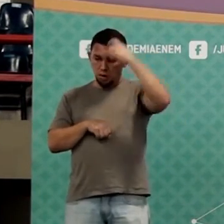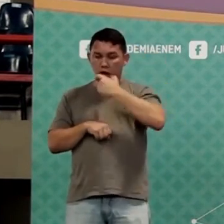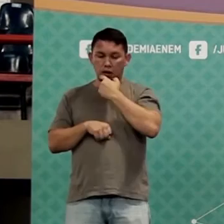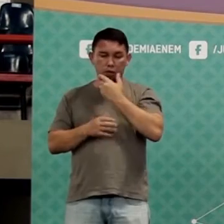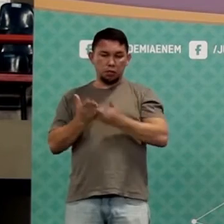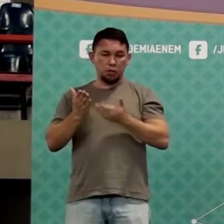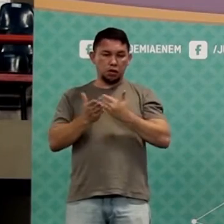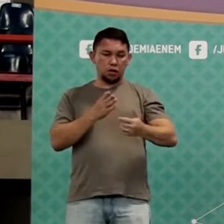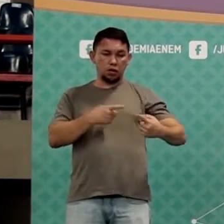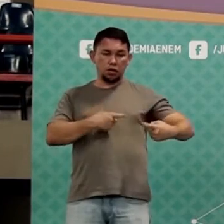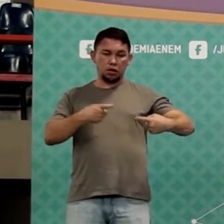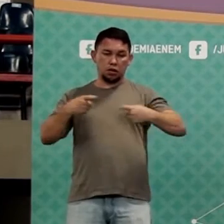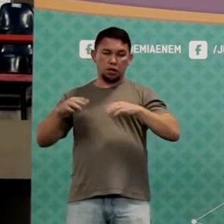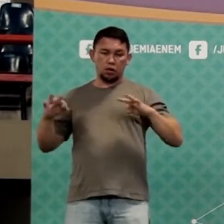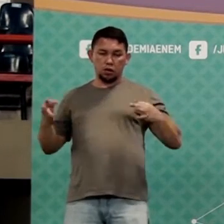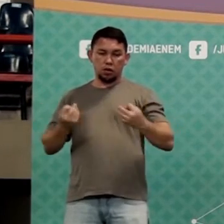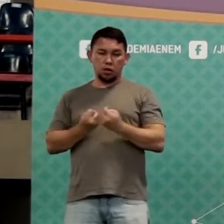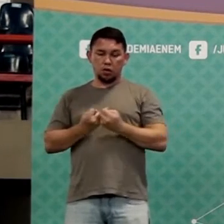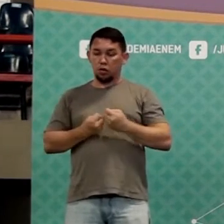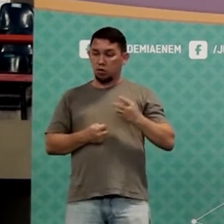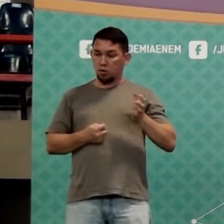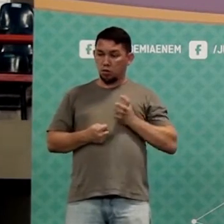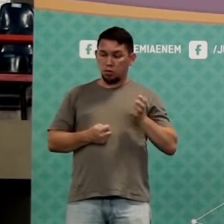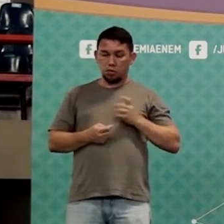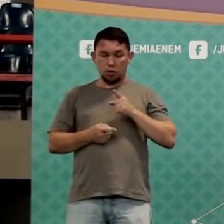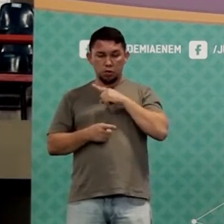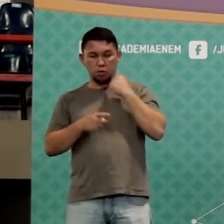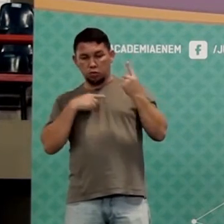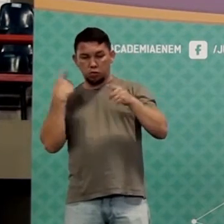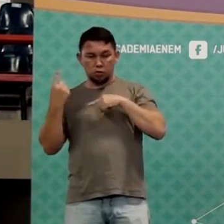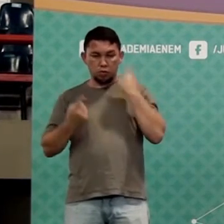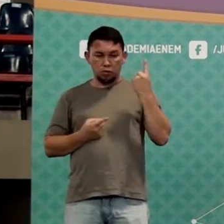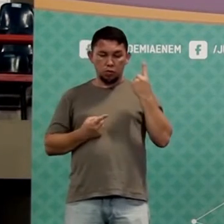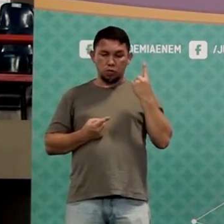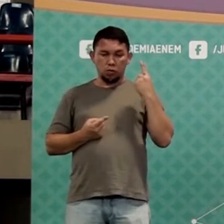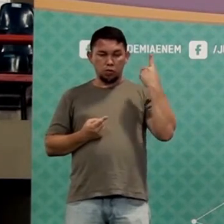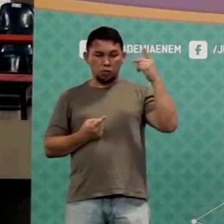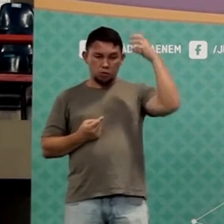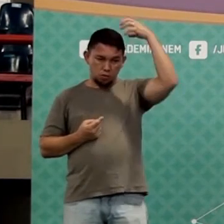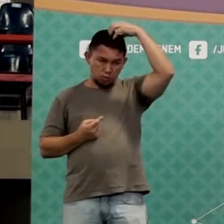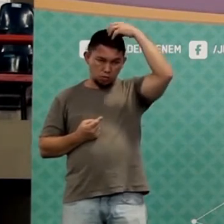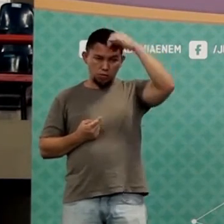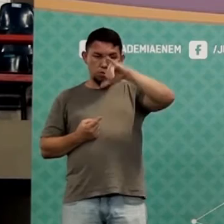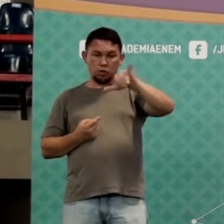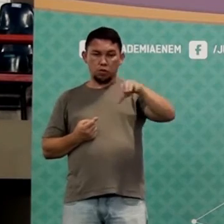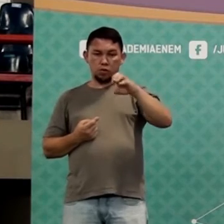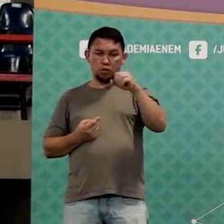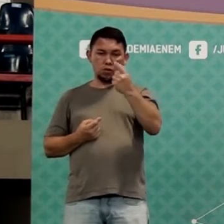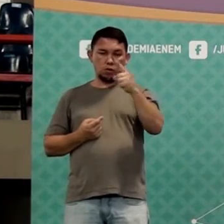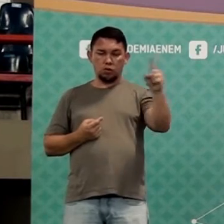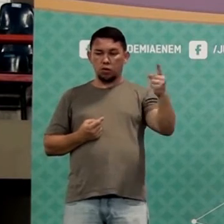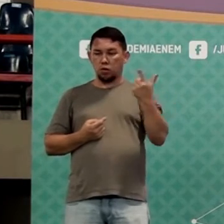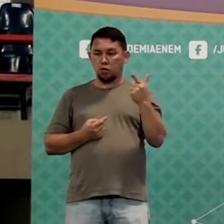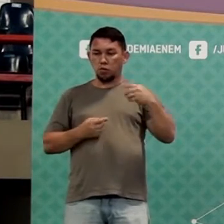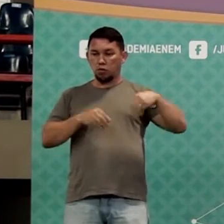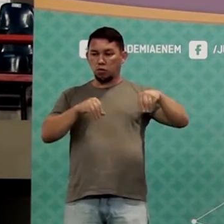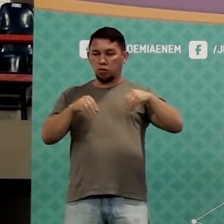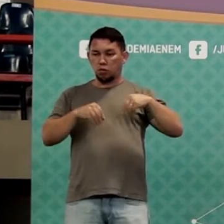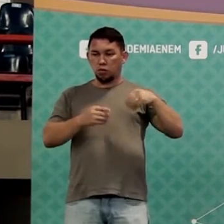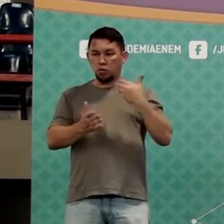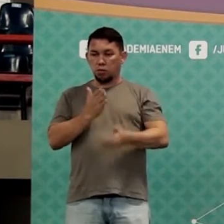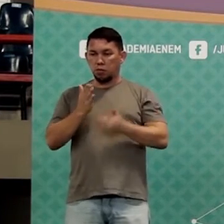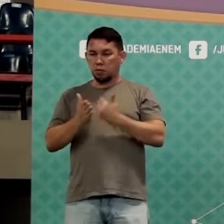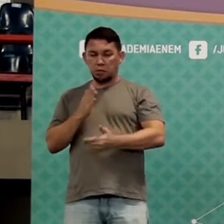perder todas as guerras. Aí a nobreza cansou de morrer por ele. Era um rei conhecido como João Sem Terra. Tamanha era